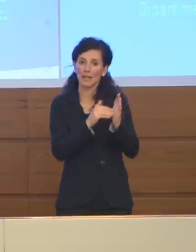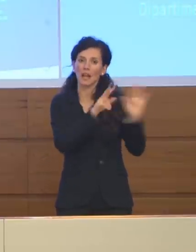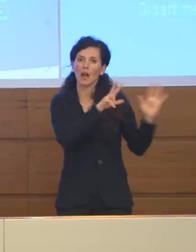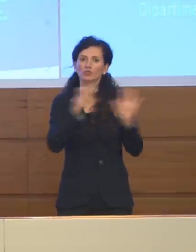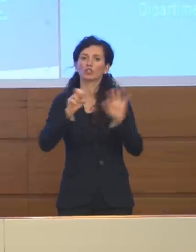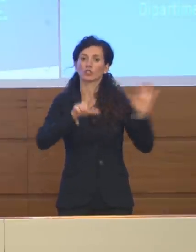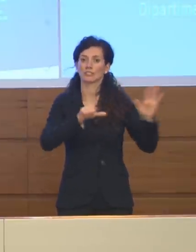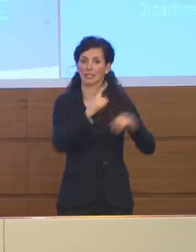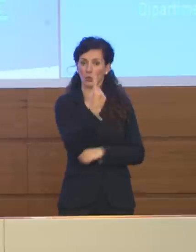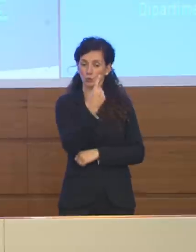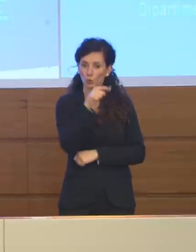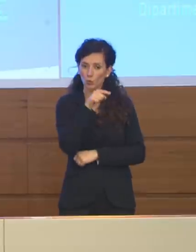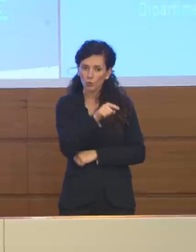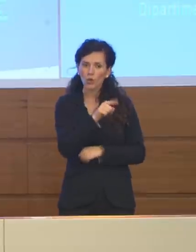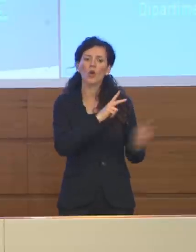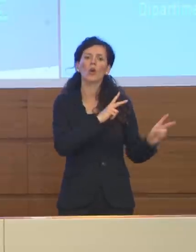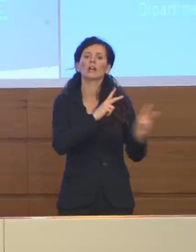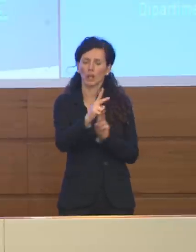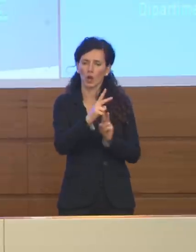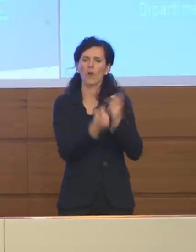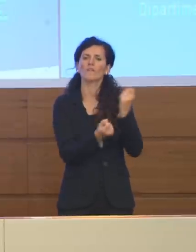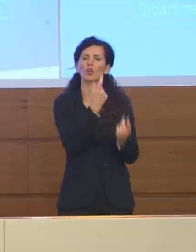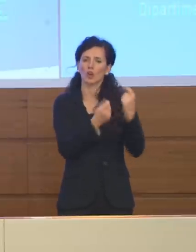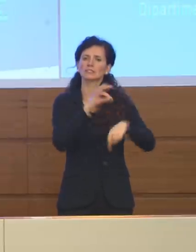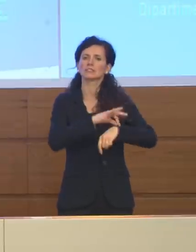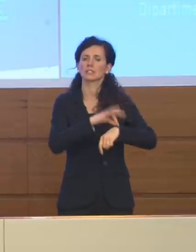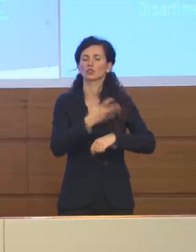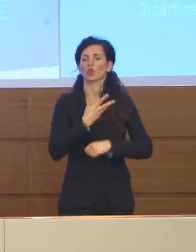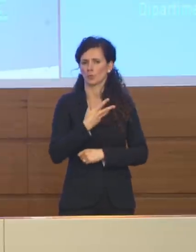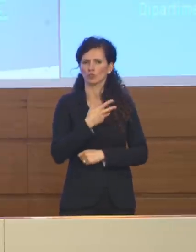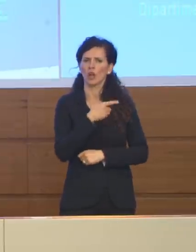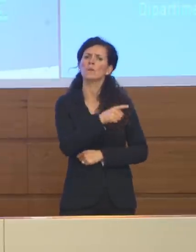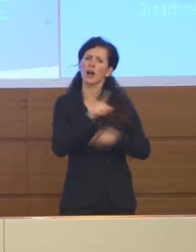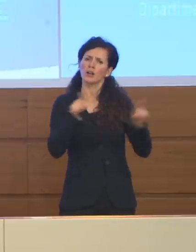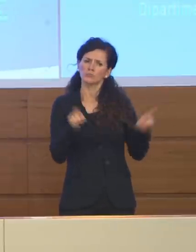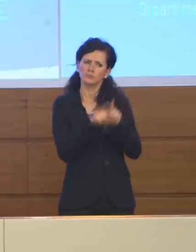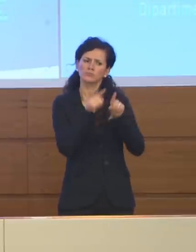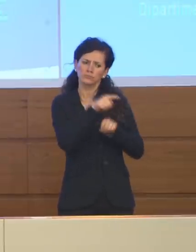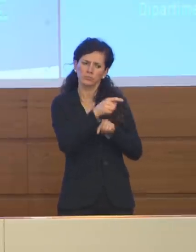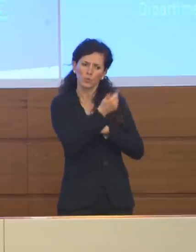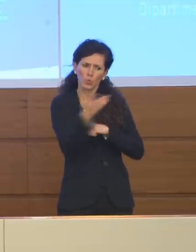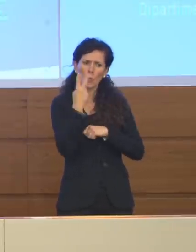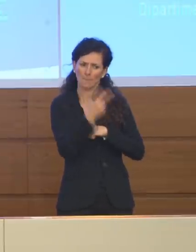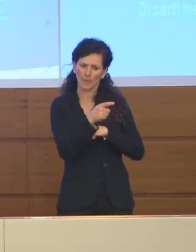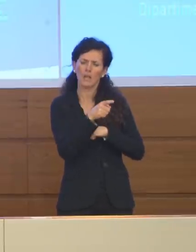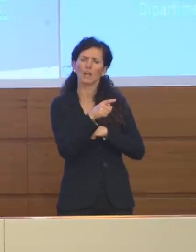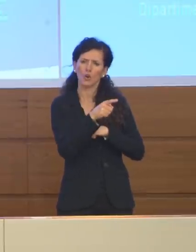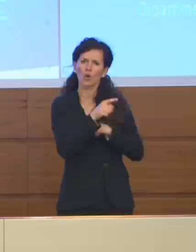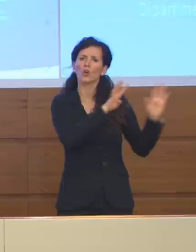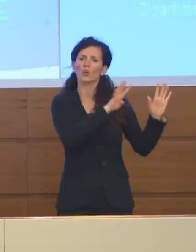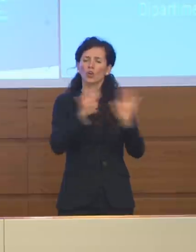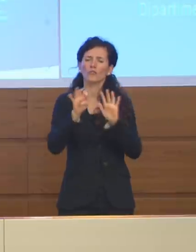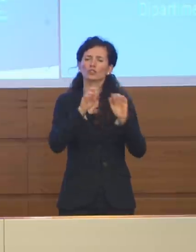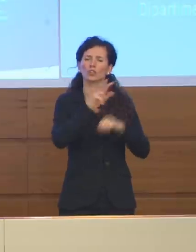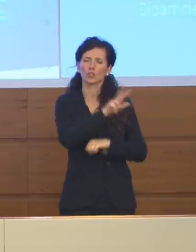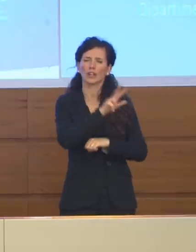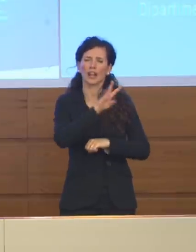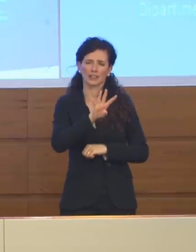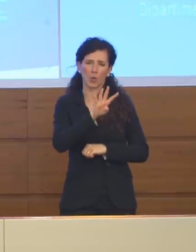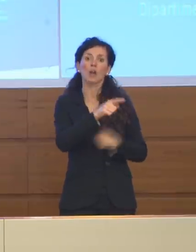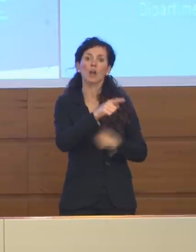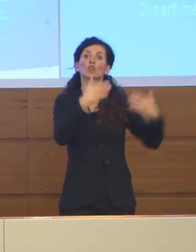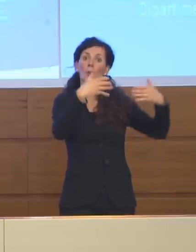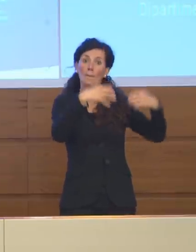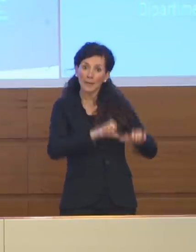871 sono ricoverati con sintomi anche qui il numero è consistente sono 934 in